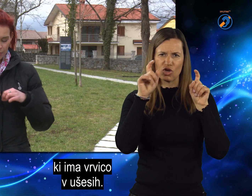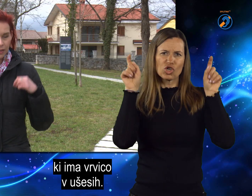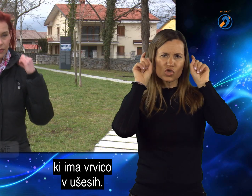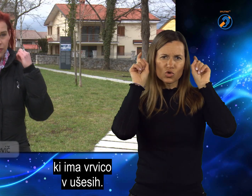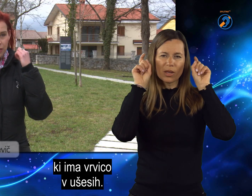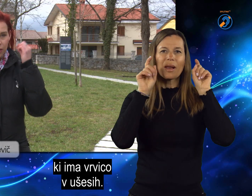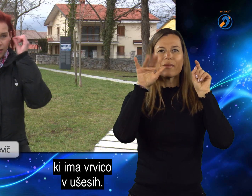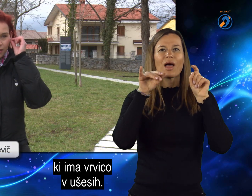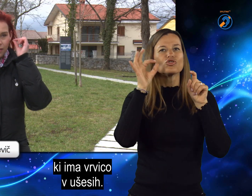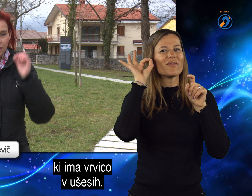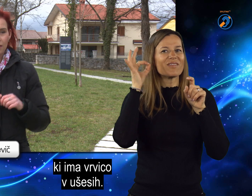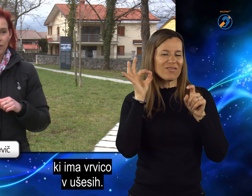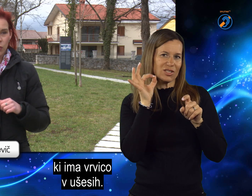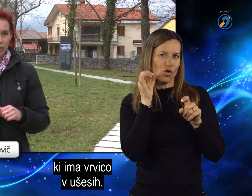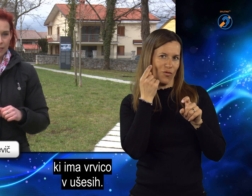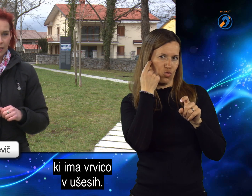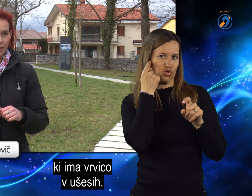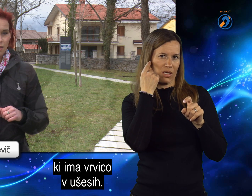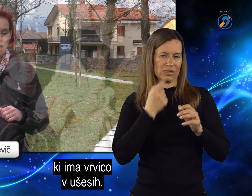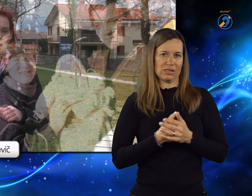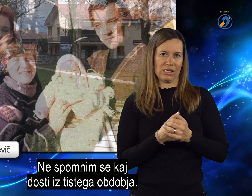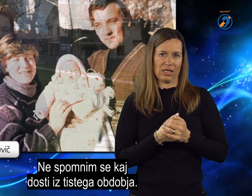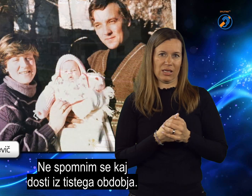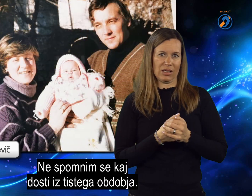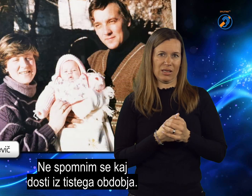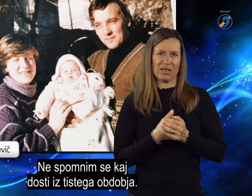ki ima na vrvi so v ušesih.